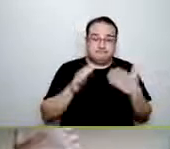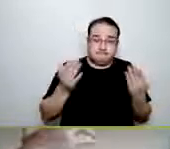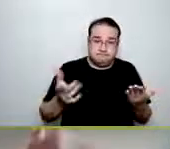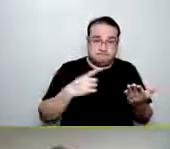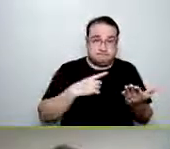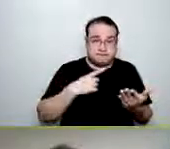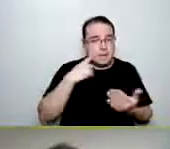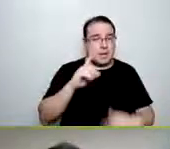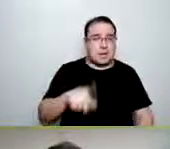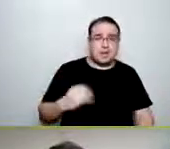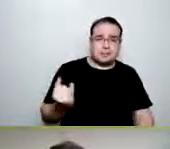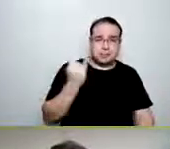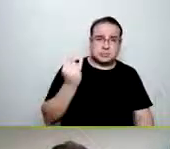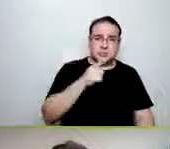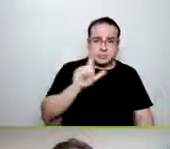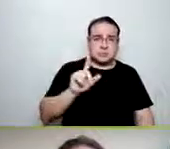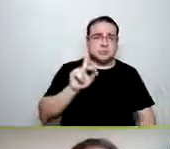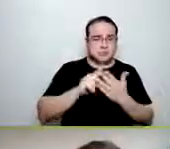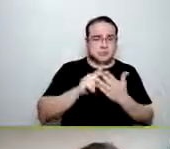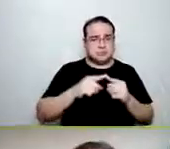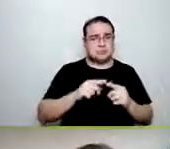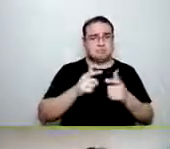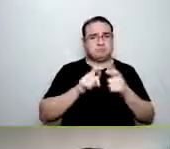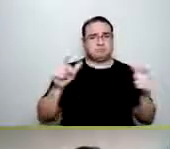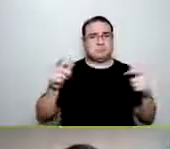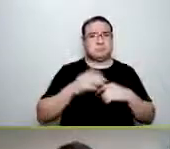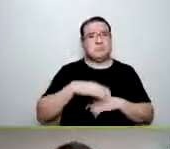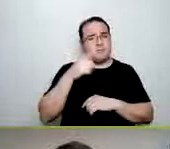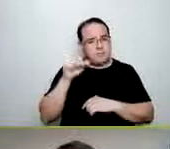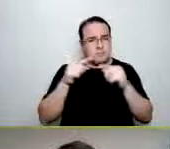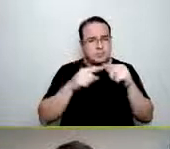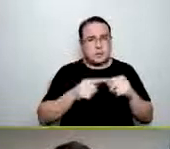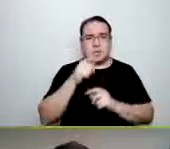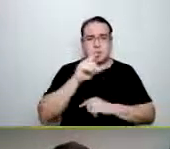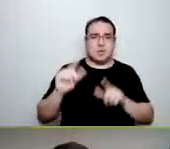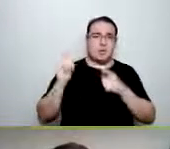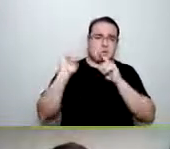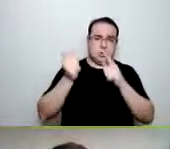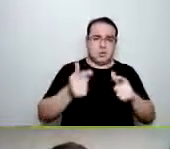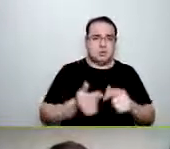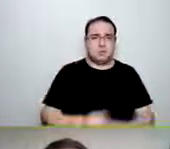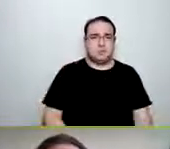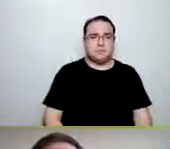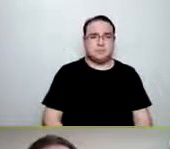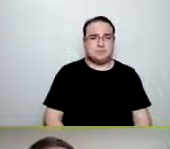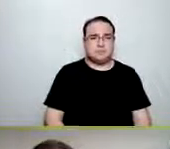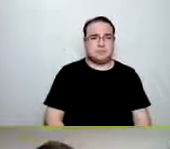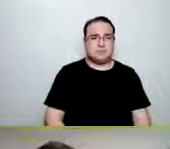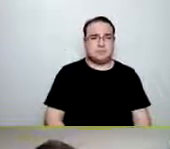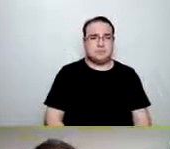a importância da língua dominante cresce e a outra, a língua tradicional, retrocede.